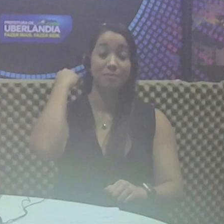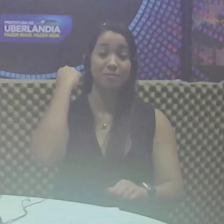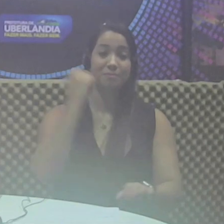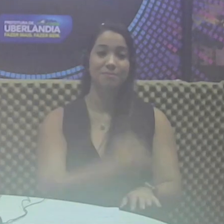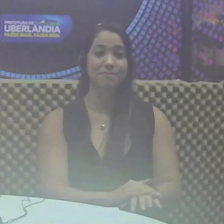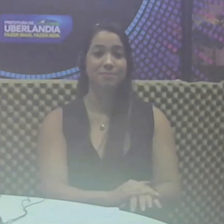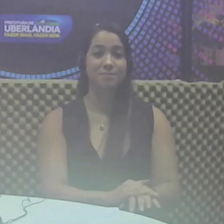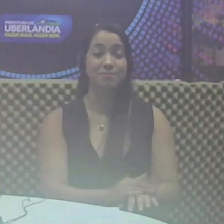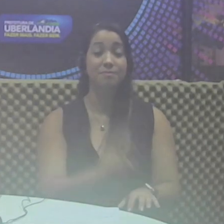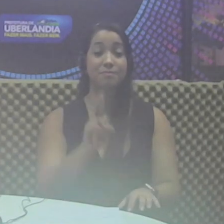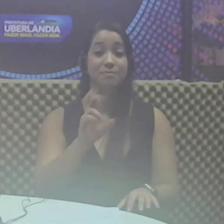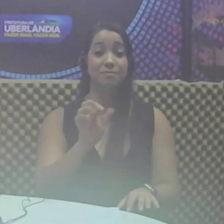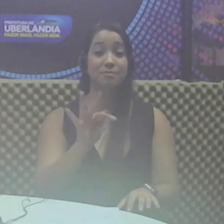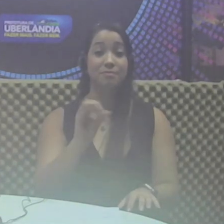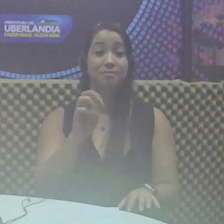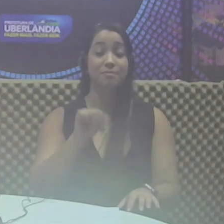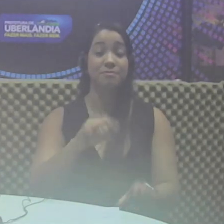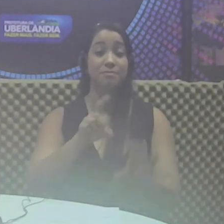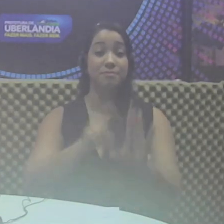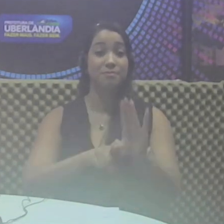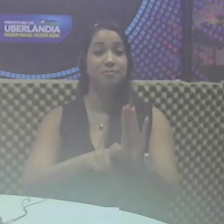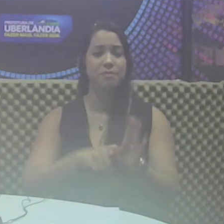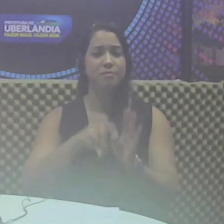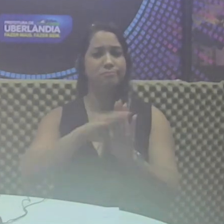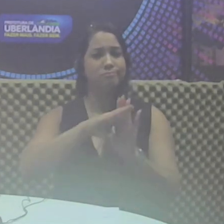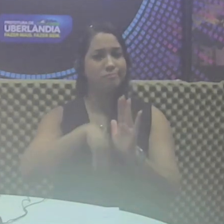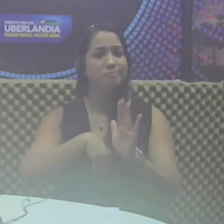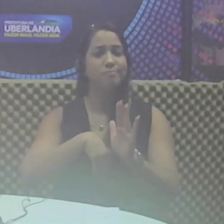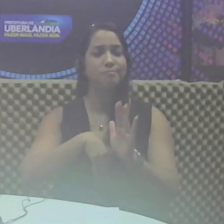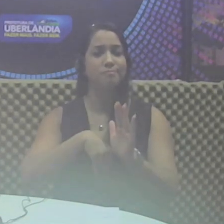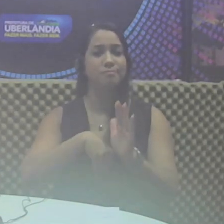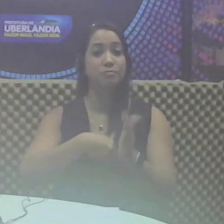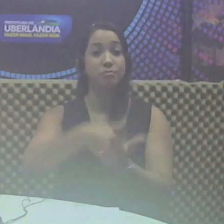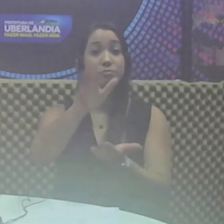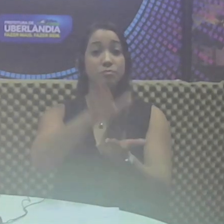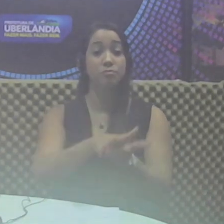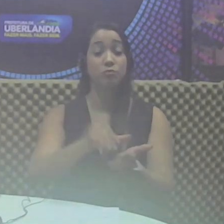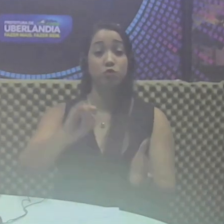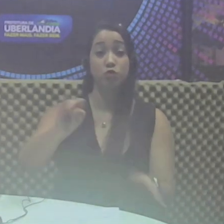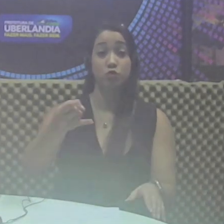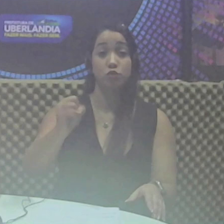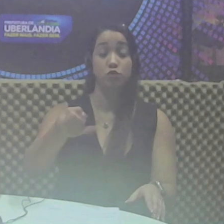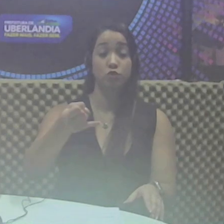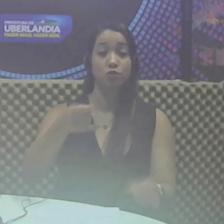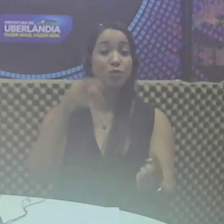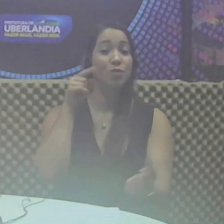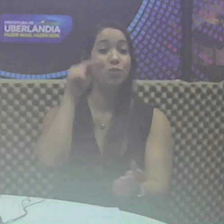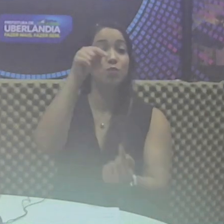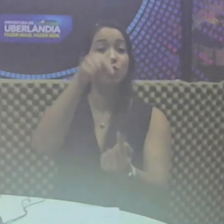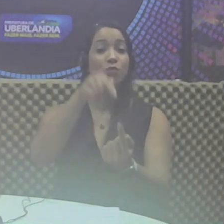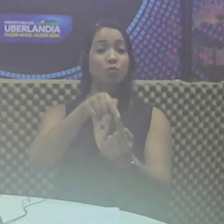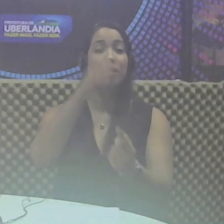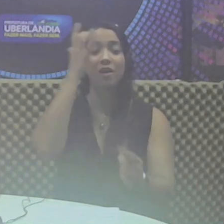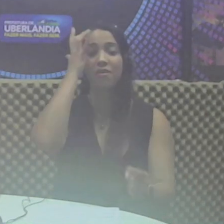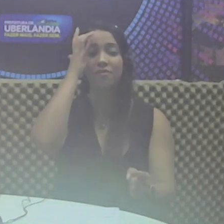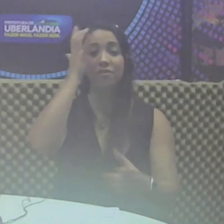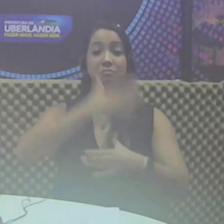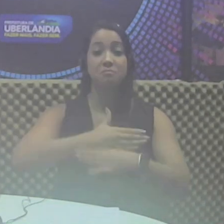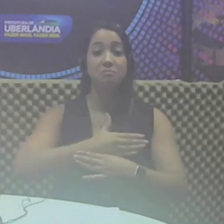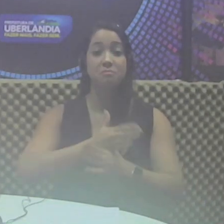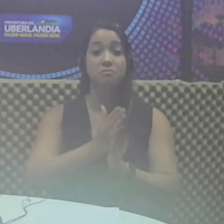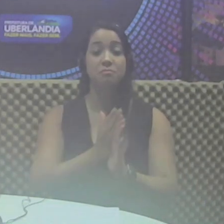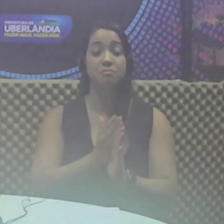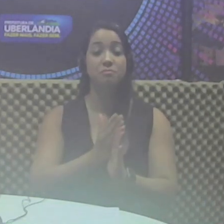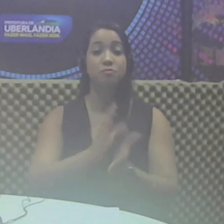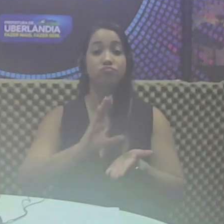Os refinanciamentos de débitos oferecem descontos sobre multas e juros. O objetivo é facilitar a regularização dos